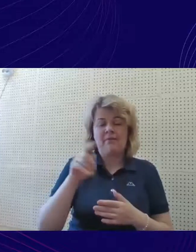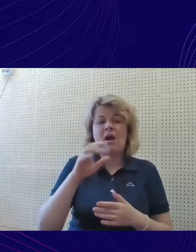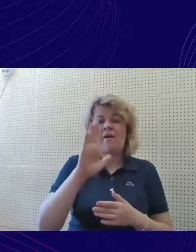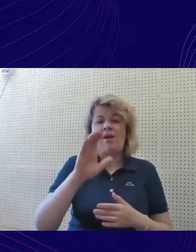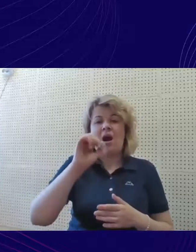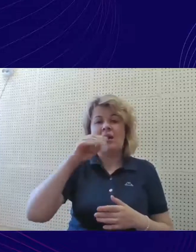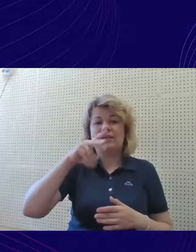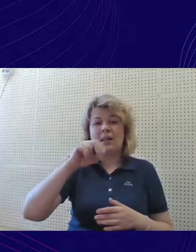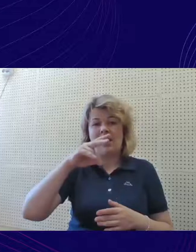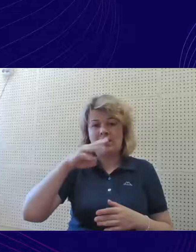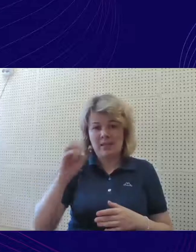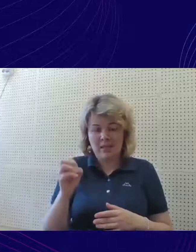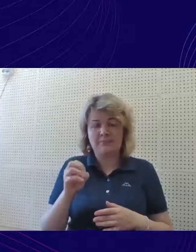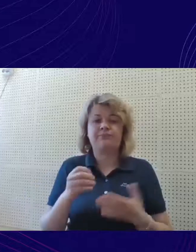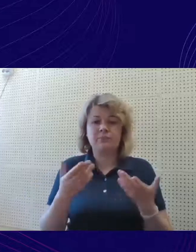срочно